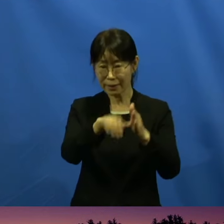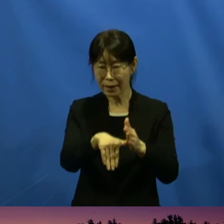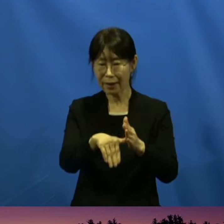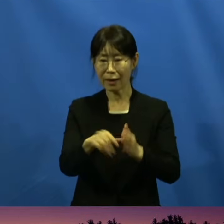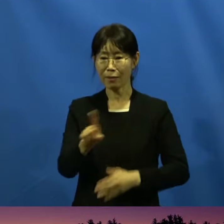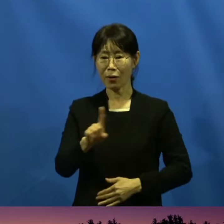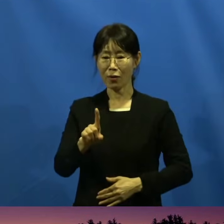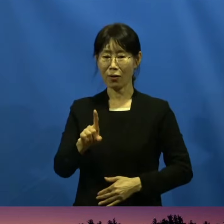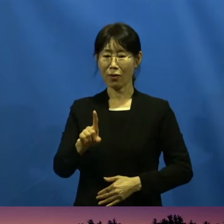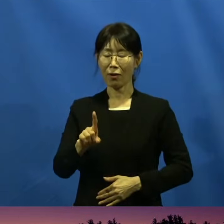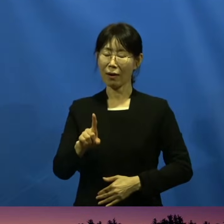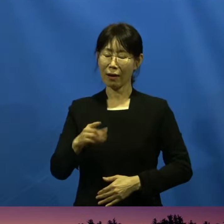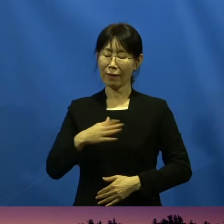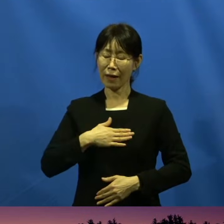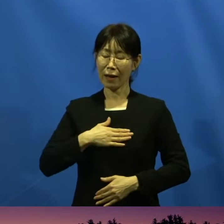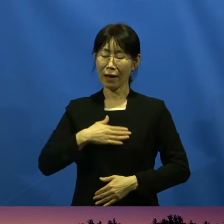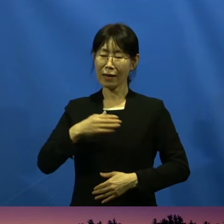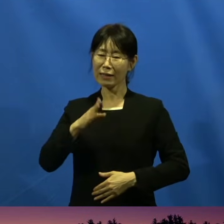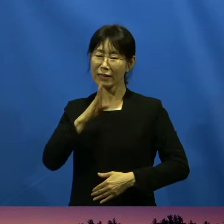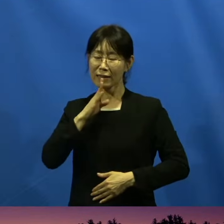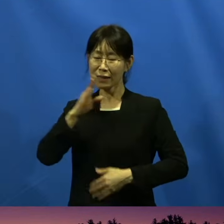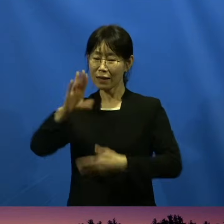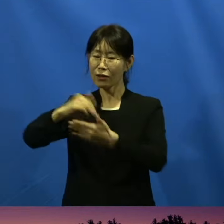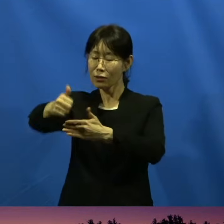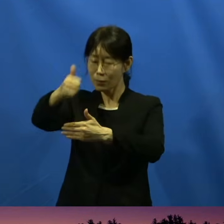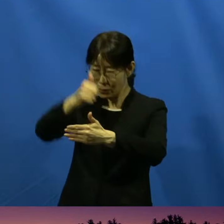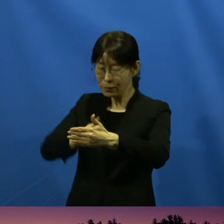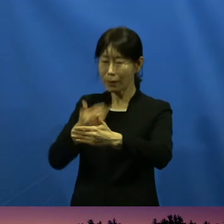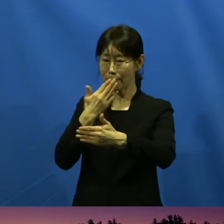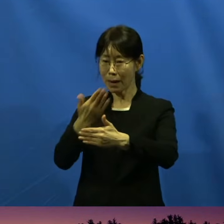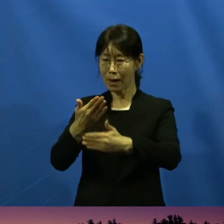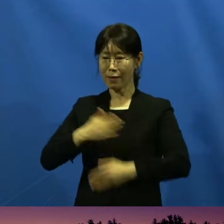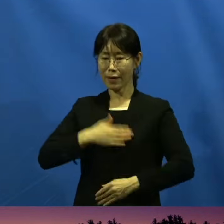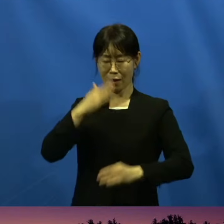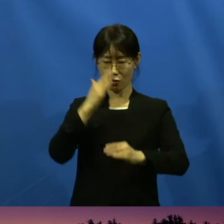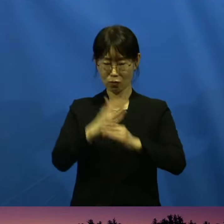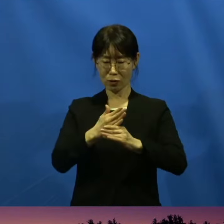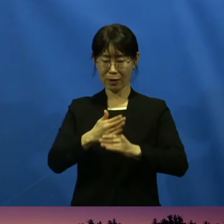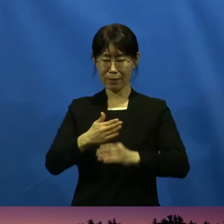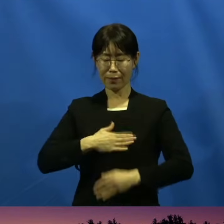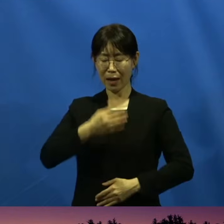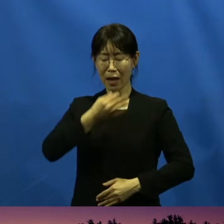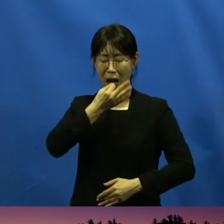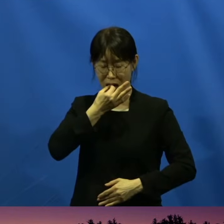우리의 애고예요. 그 자아중심적, 철저히 이기적인,